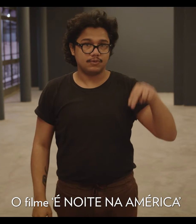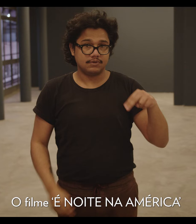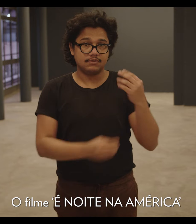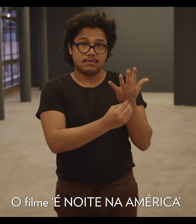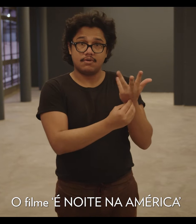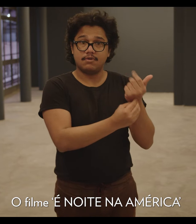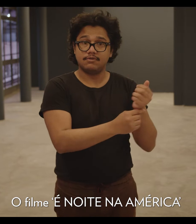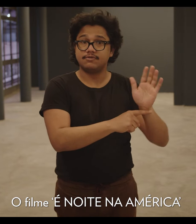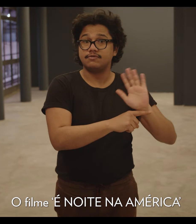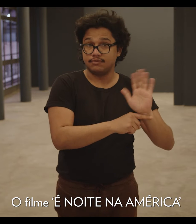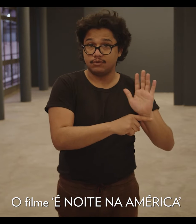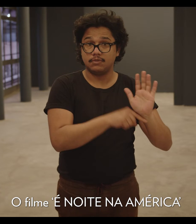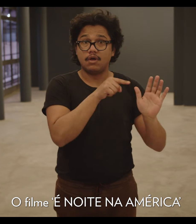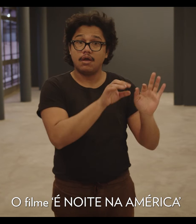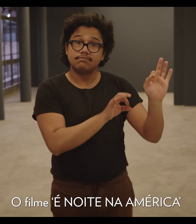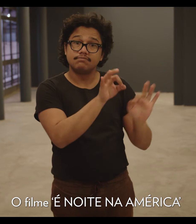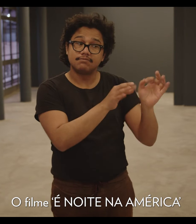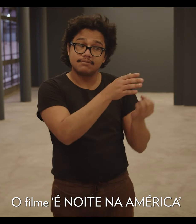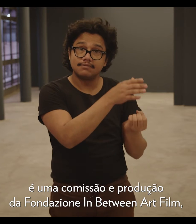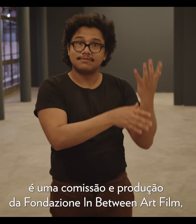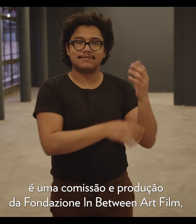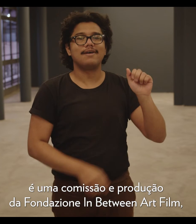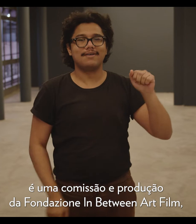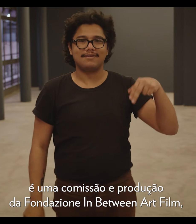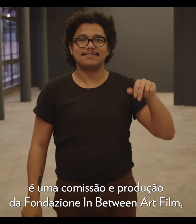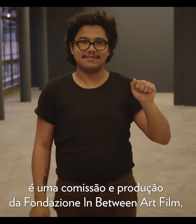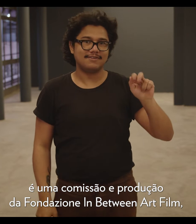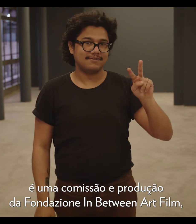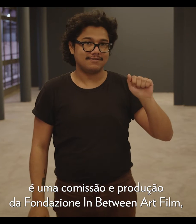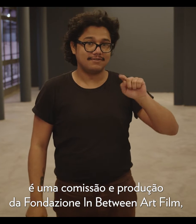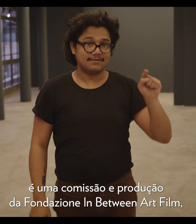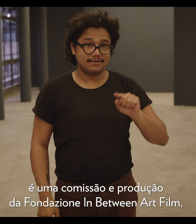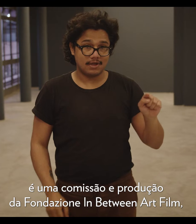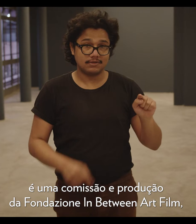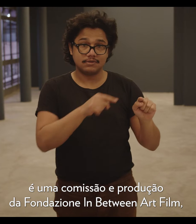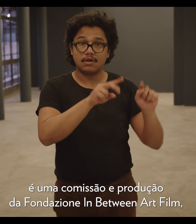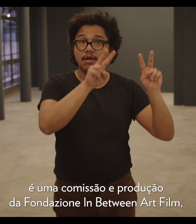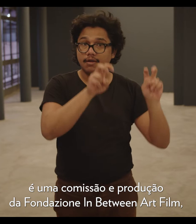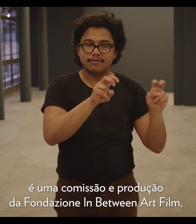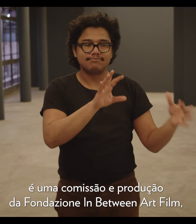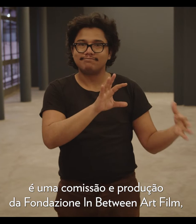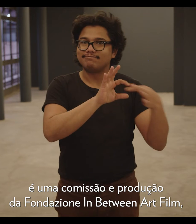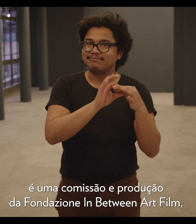produção da formação do Bito em Arte em Filme, com co-produção de Ana Vaz,